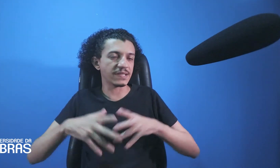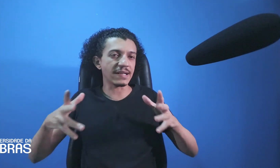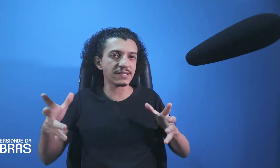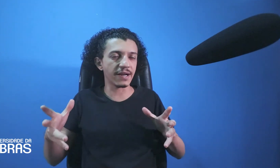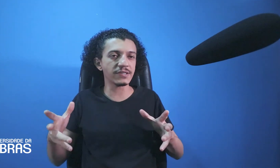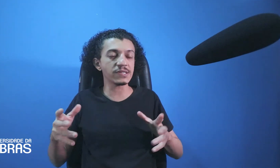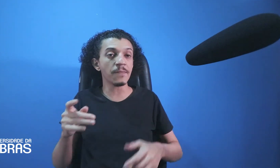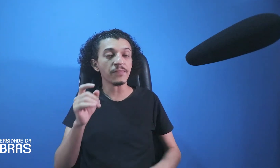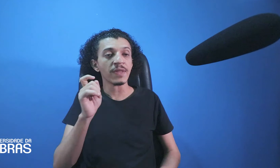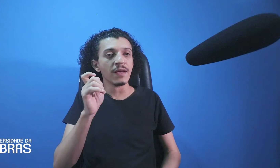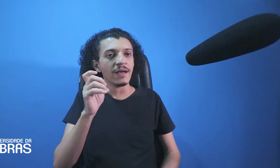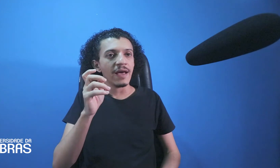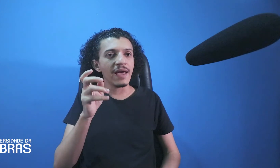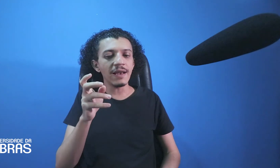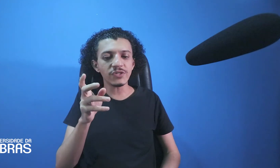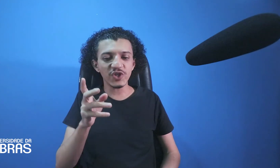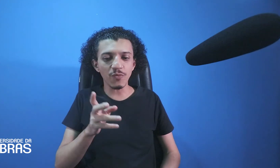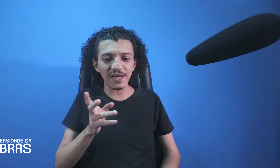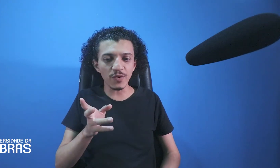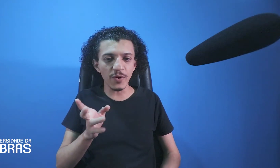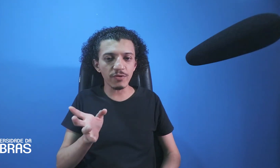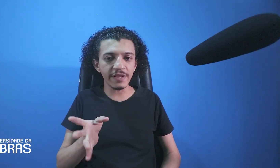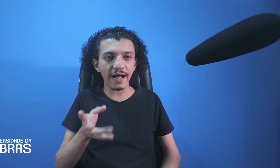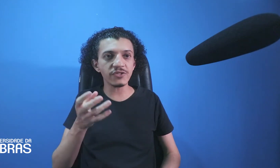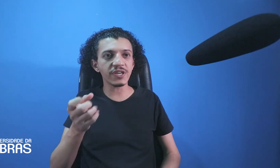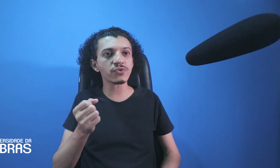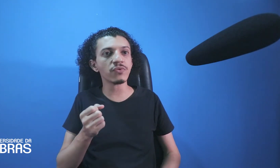cidades grandes, eles tinham mais oportunidade de estudo.